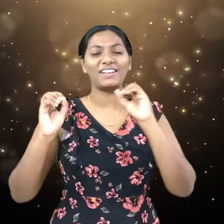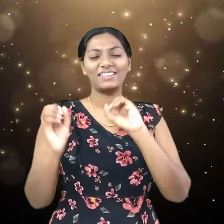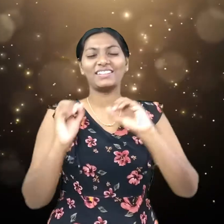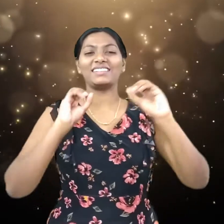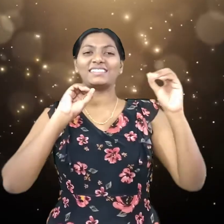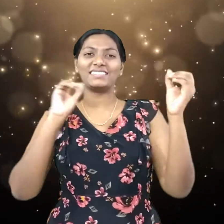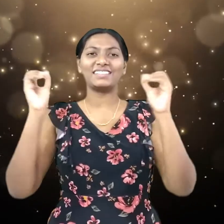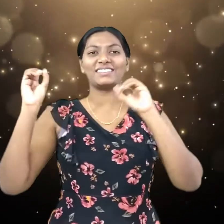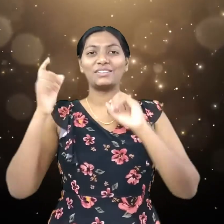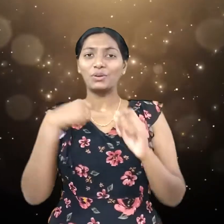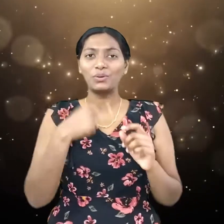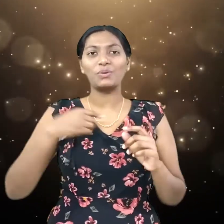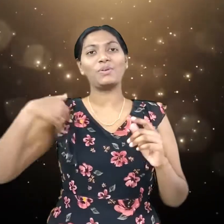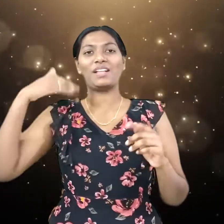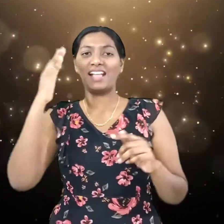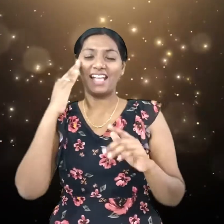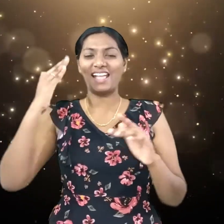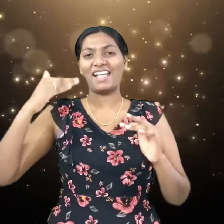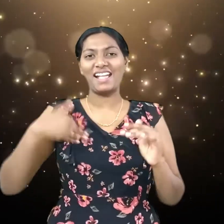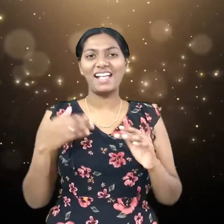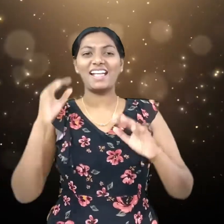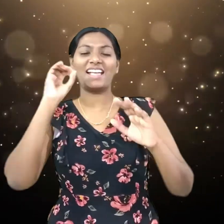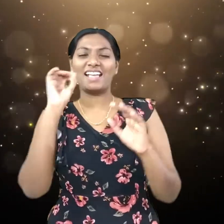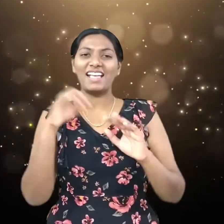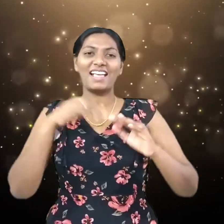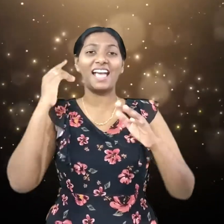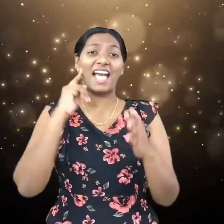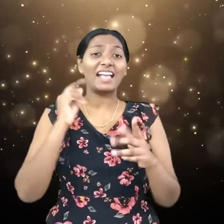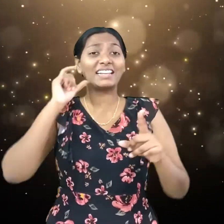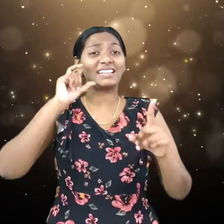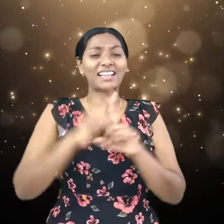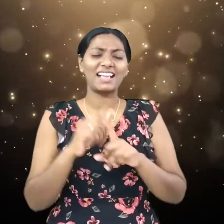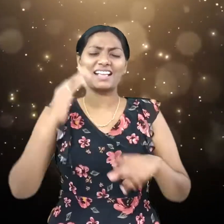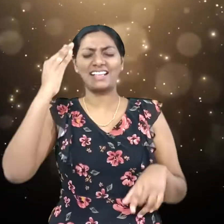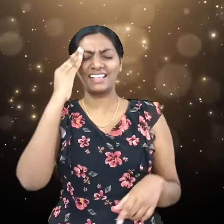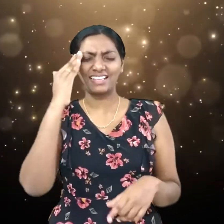जानता। मैं कौन हूँ मैं जानता।